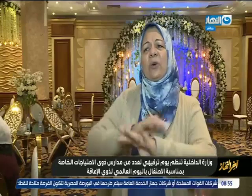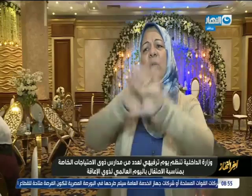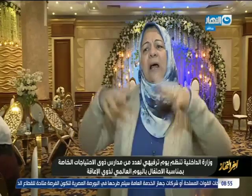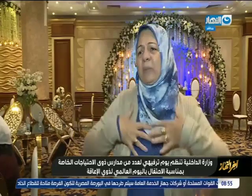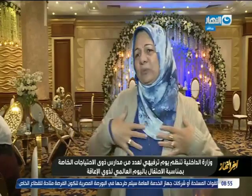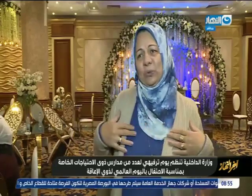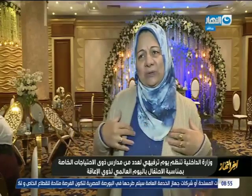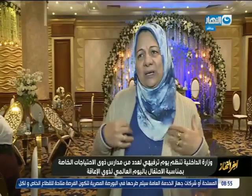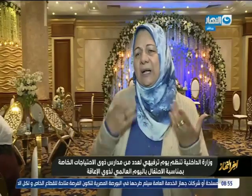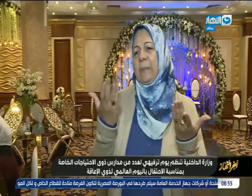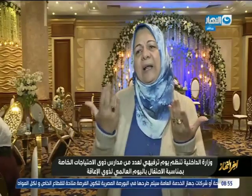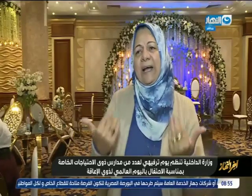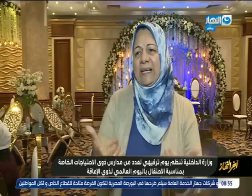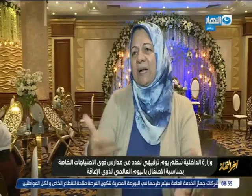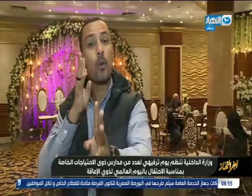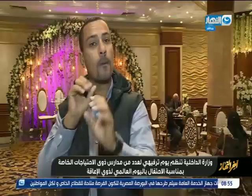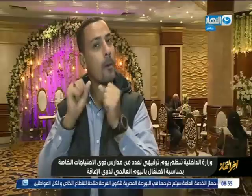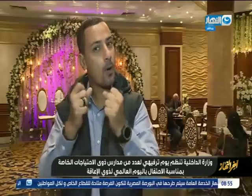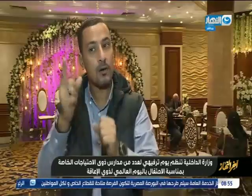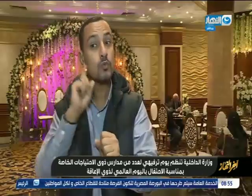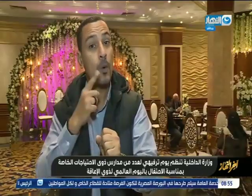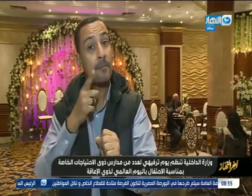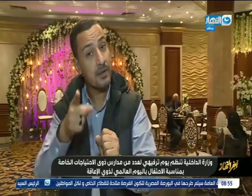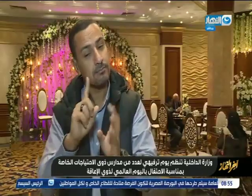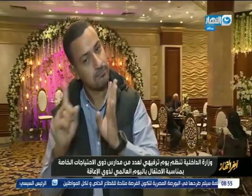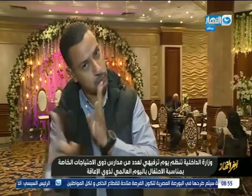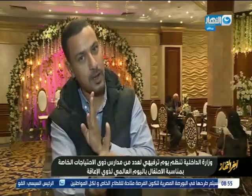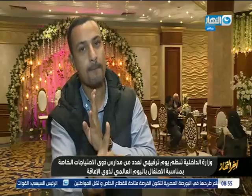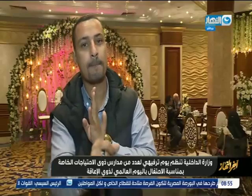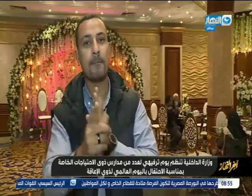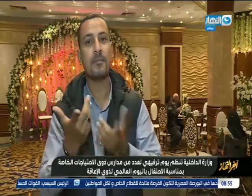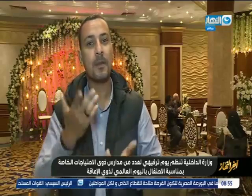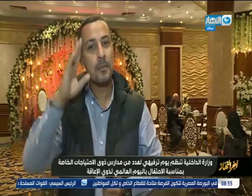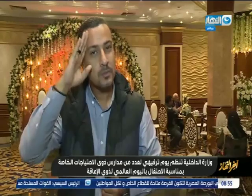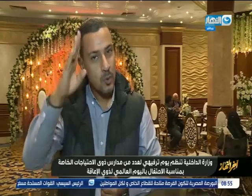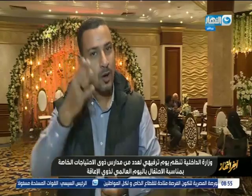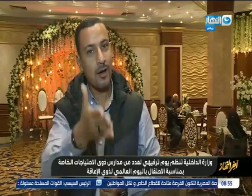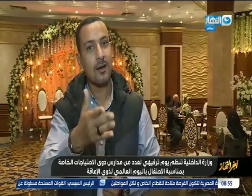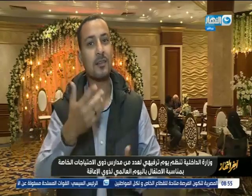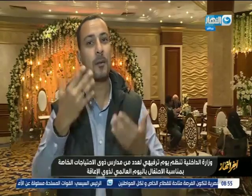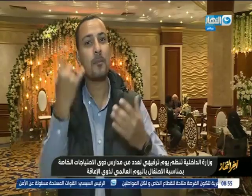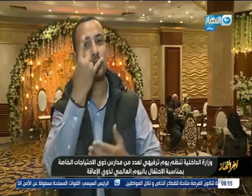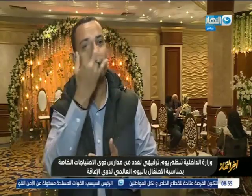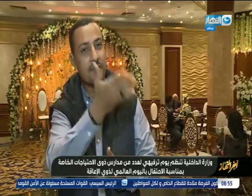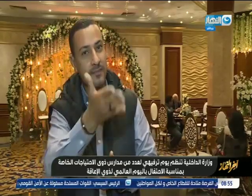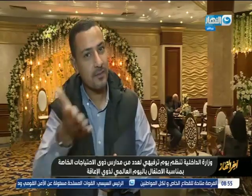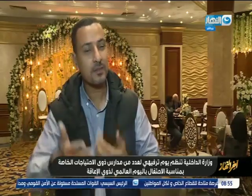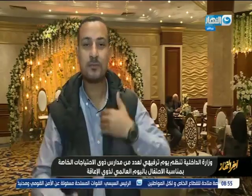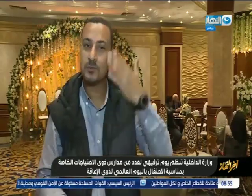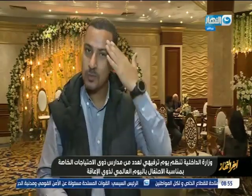جدا، ربنا يحفظكم جميعا. كان بيقف في طابور طويل عشان يخلص المستند بتاعه، دلوقتي بقى خلاص بقى عارف إنه صم، بقى في حد يقول له